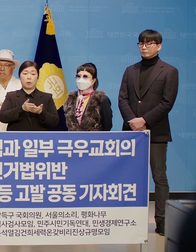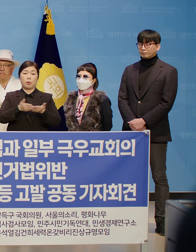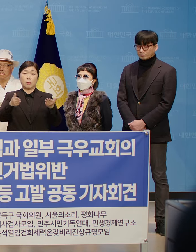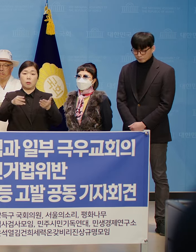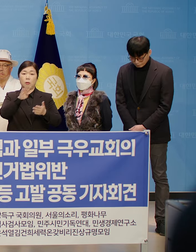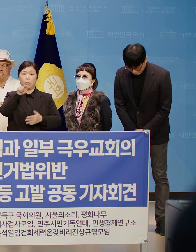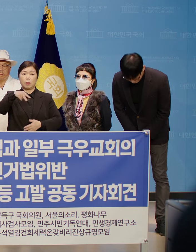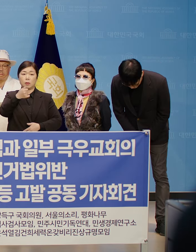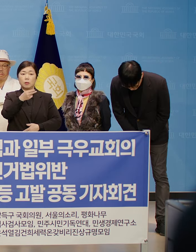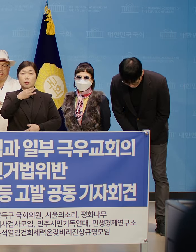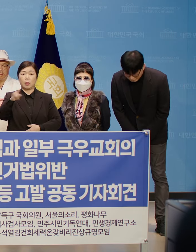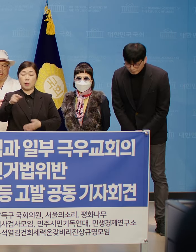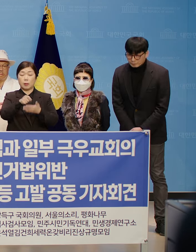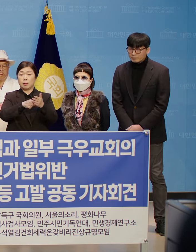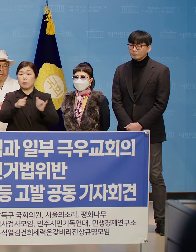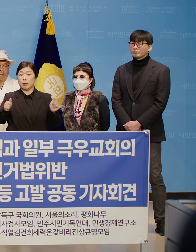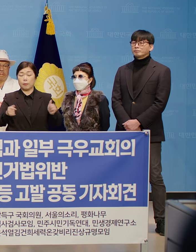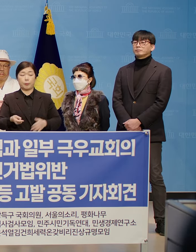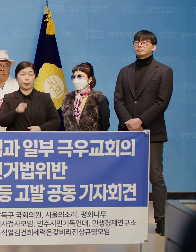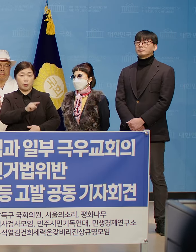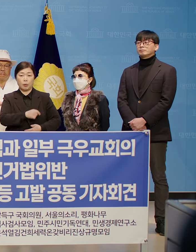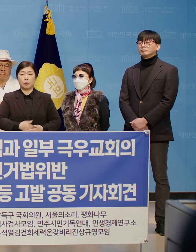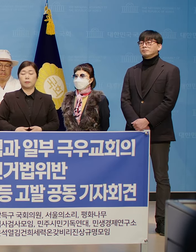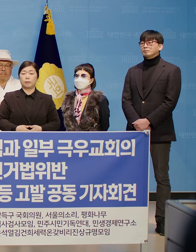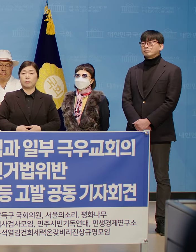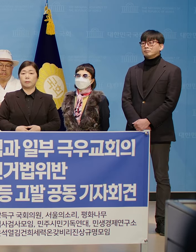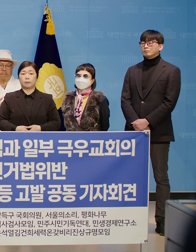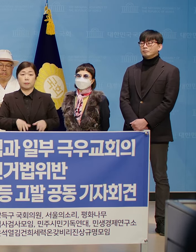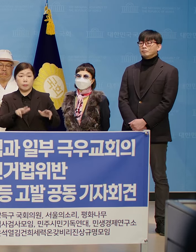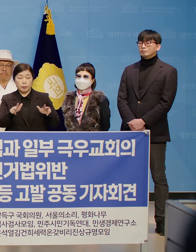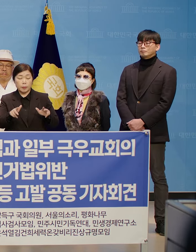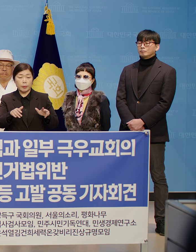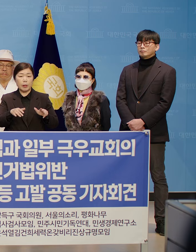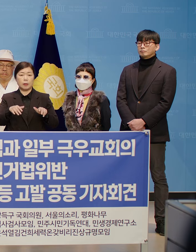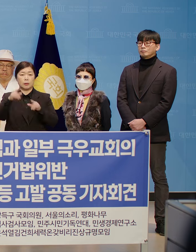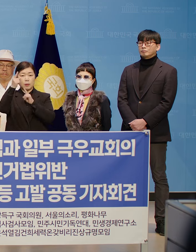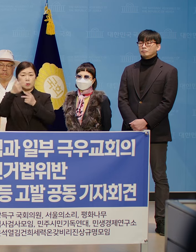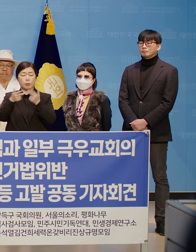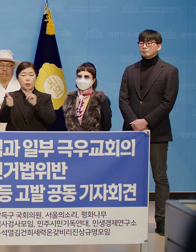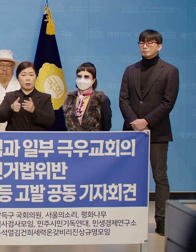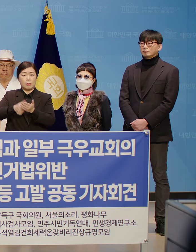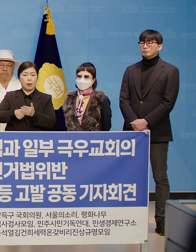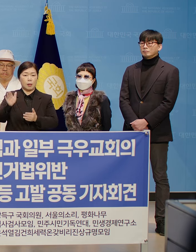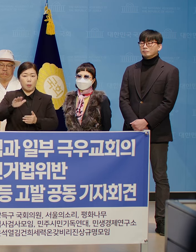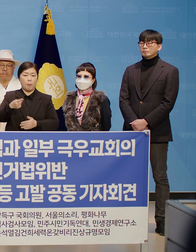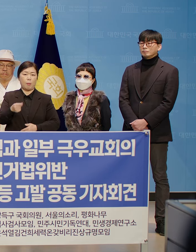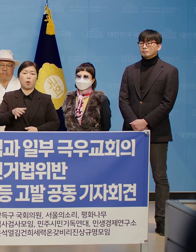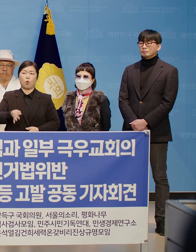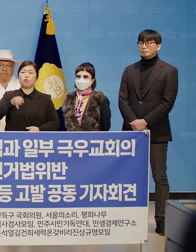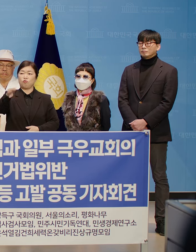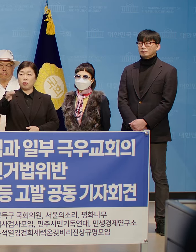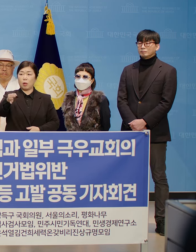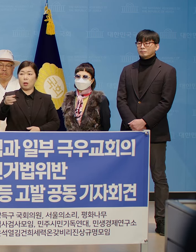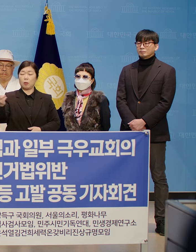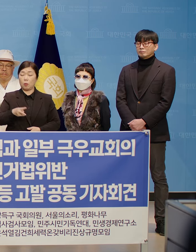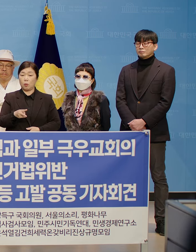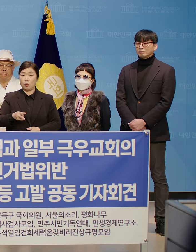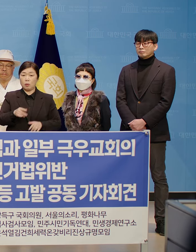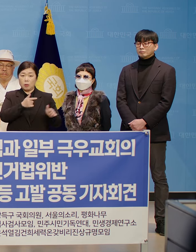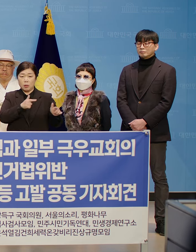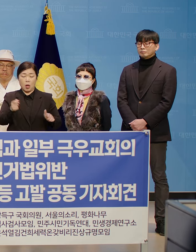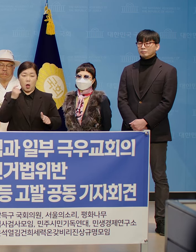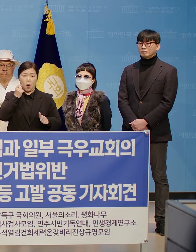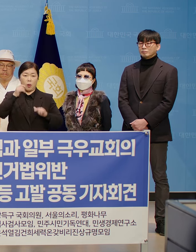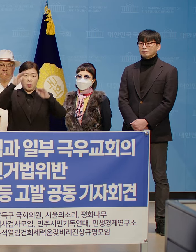박성태 기자님 오셨고요 어 옆에는 그 현장에서 이재명을 안 찍으면 100만 원을 준다 그리고 그런 각종